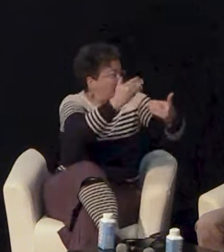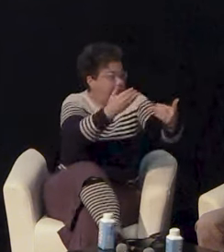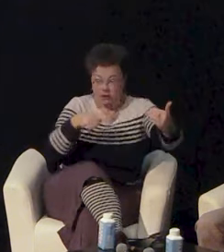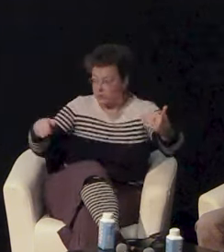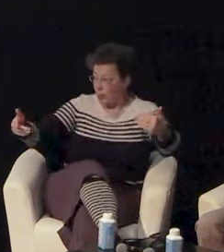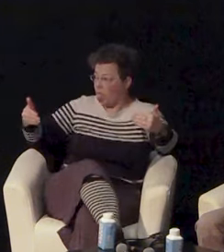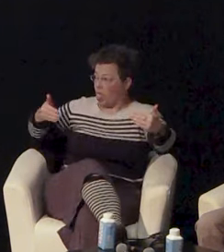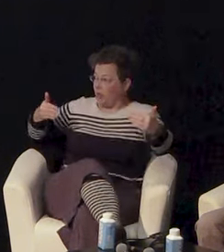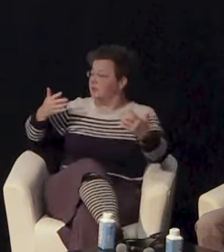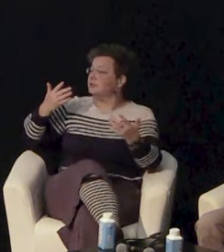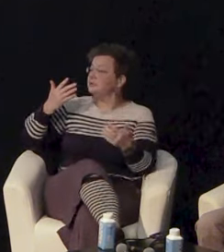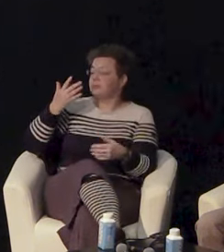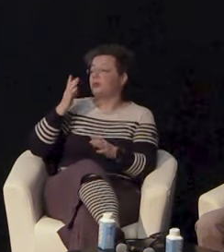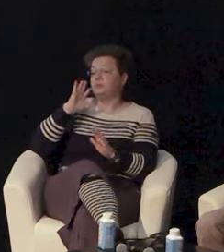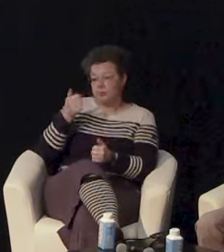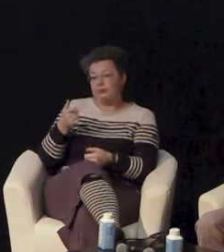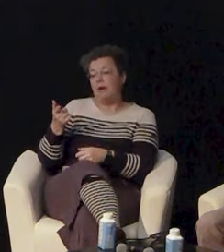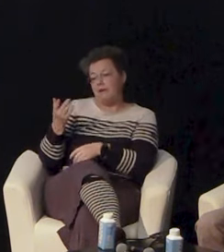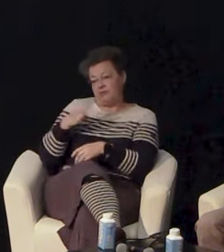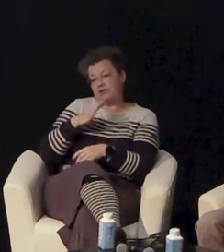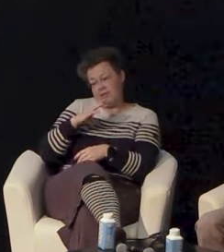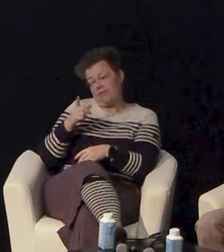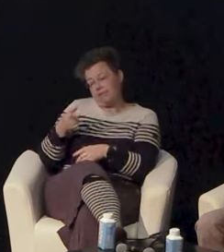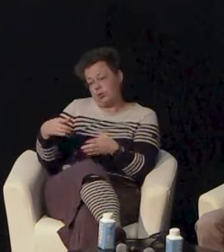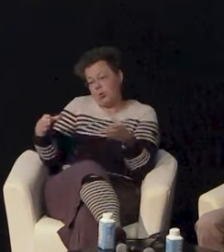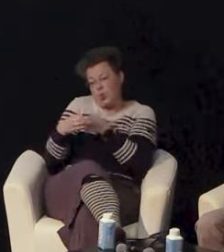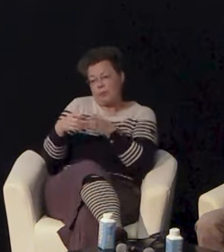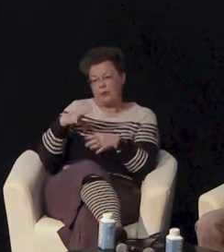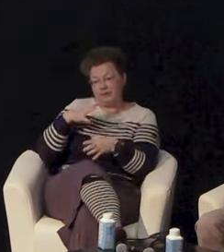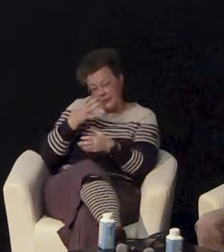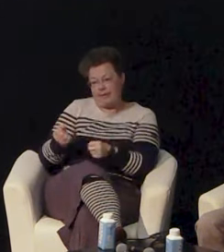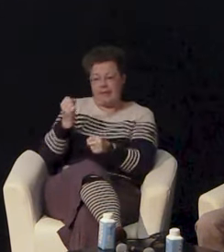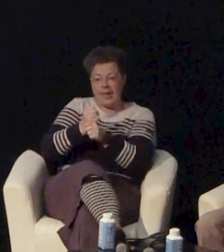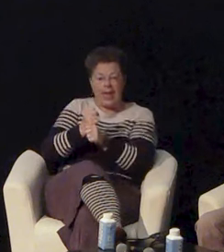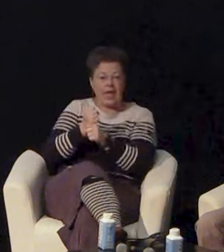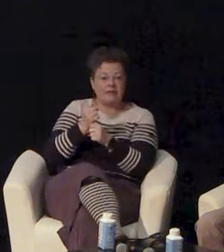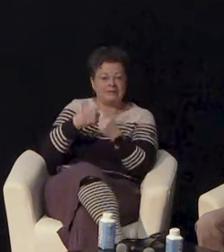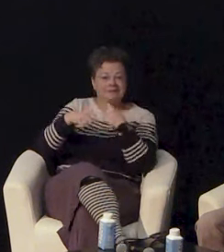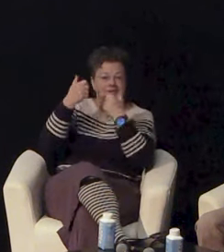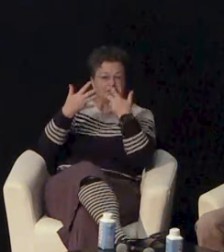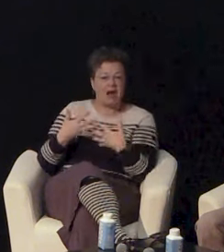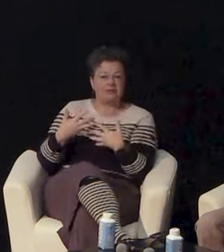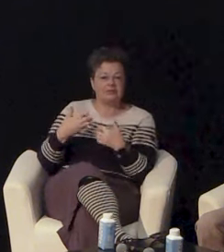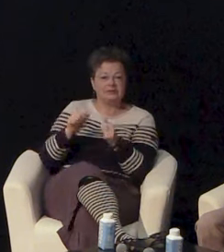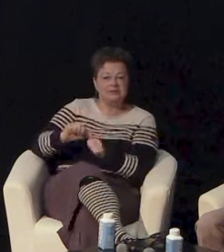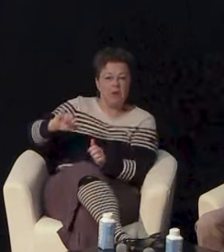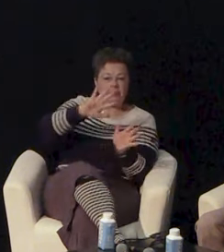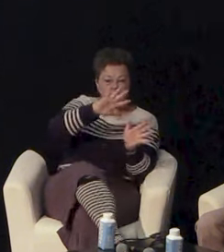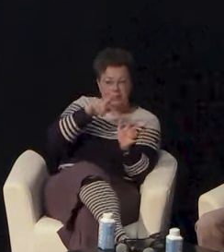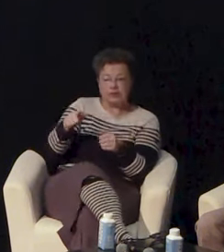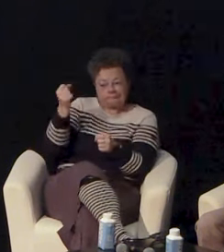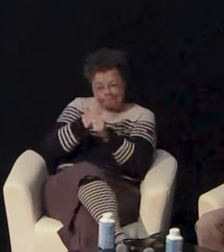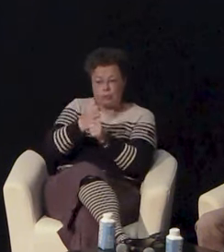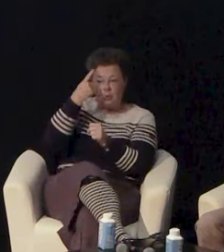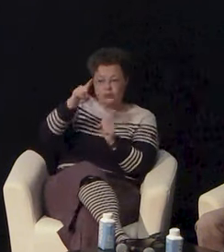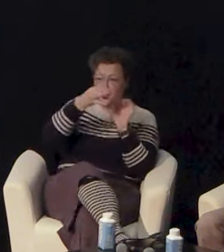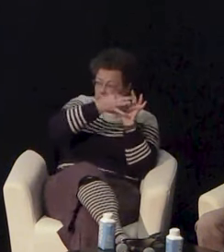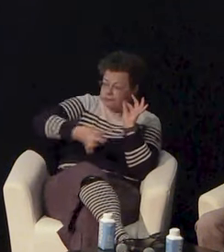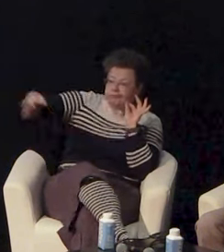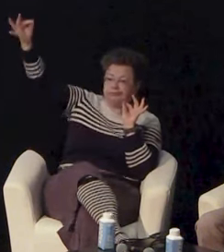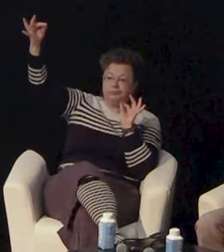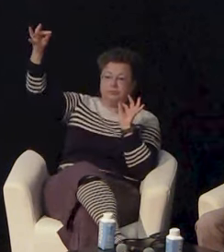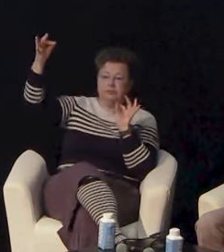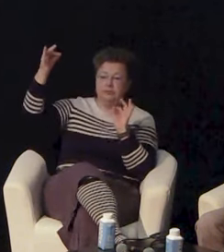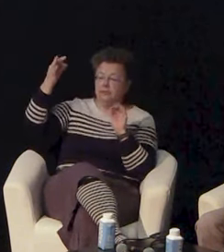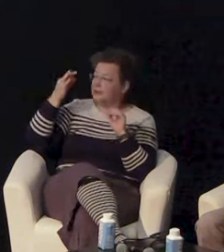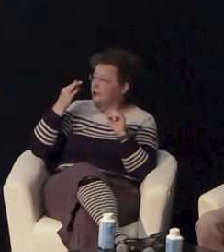et avancer le plus vite possible dans les études. C'est peut-être aussi pour ça qu'il y a un gap. Donc, il y a aussi un groupe